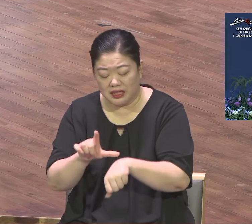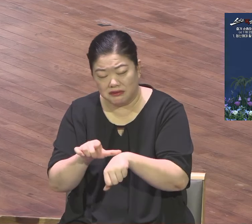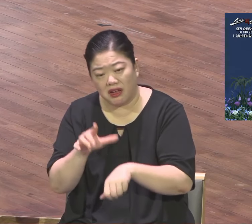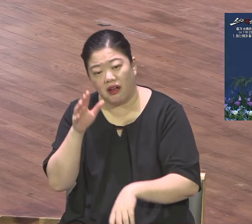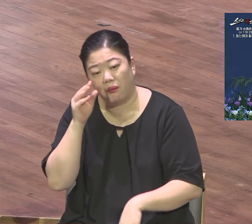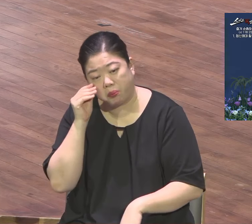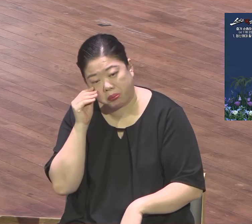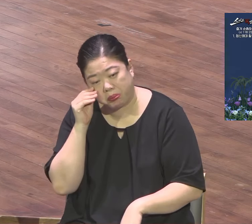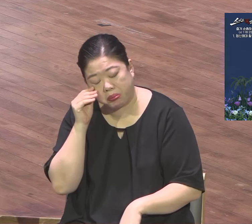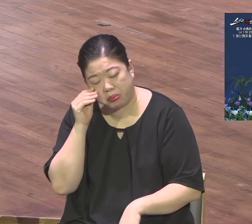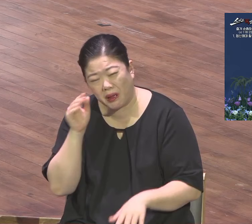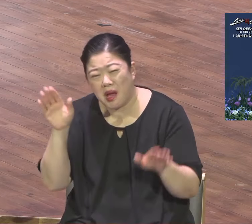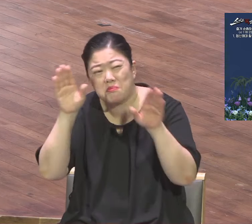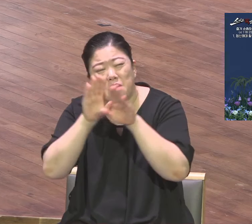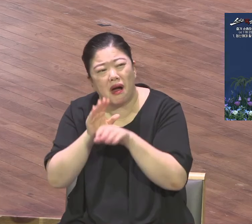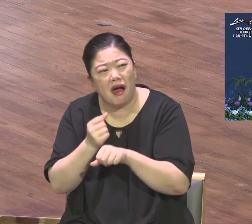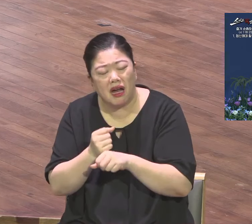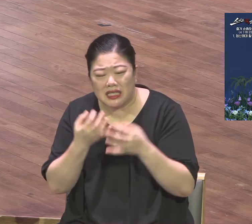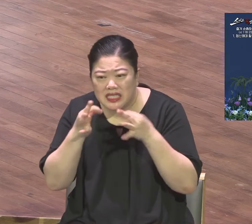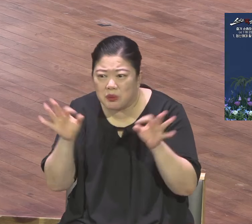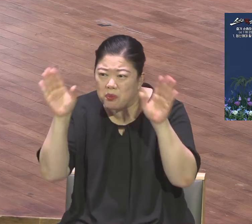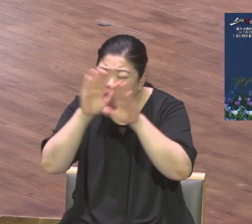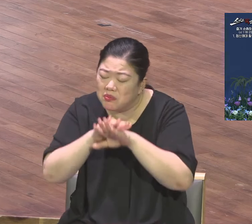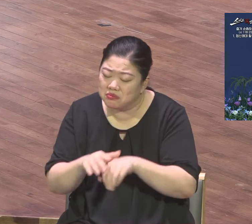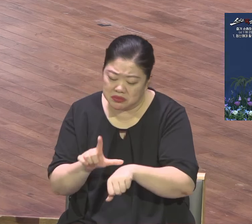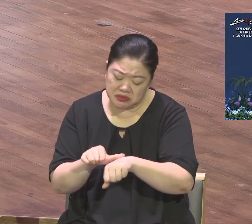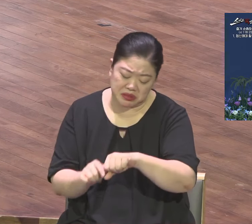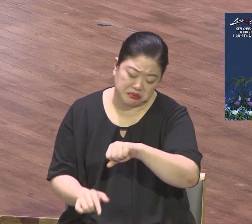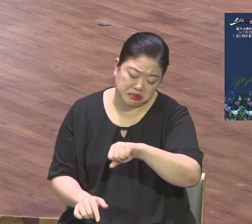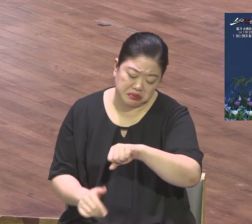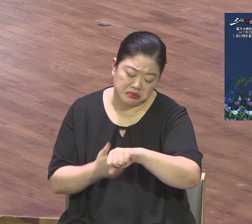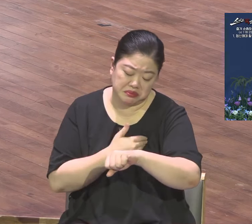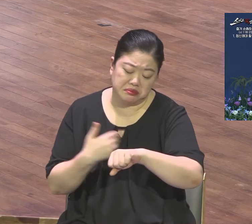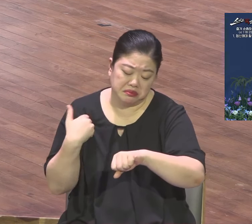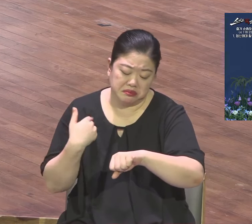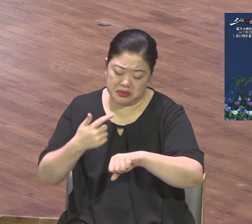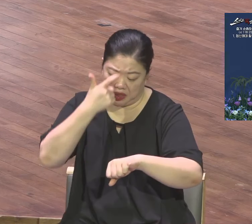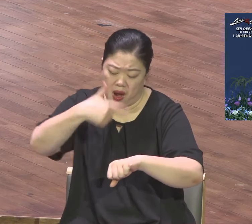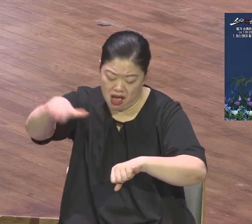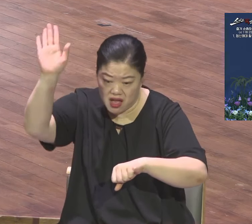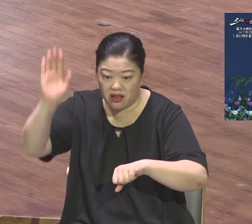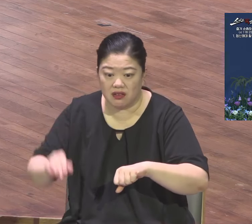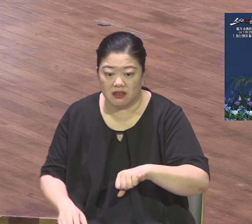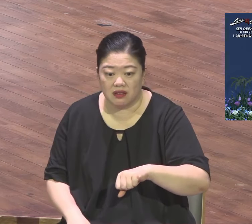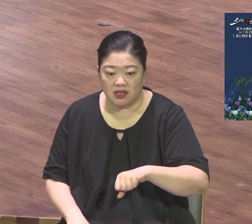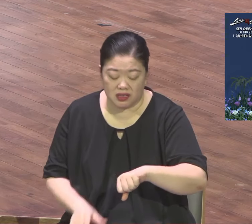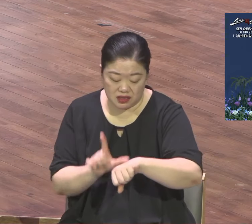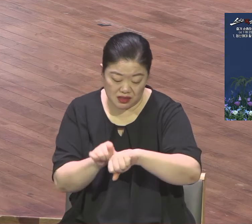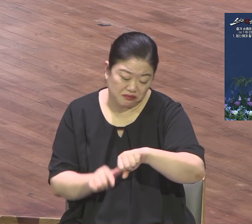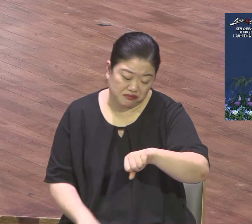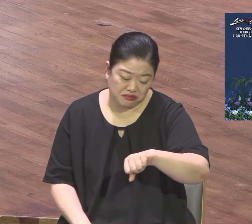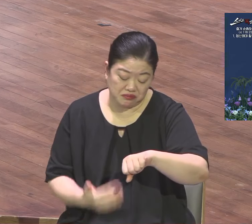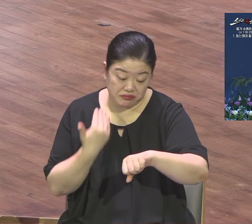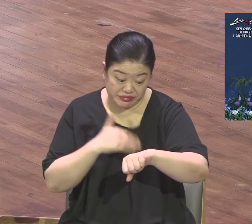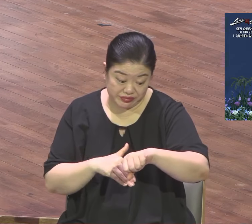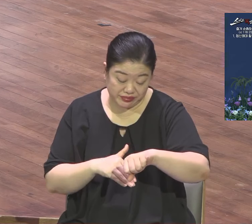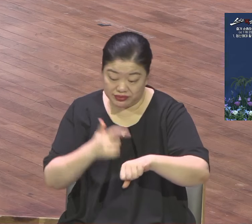뭐. 안 나면 안 가고. 가고 싶으면 가고, 가기 싫으면 안 가고. 영적 무감각.